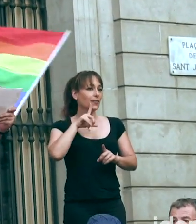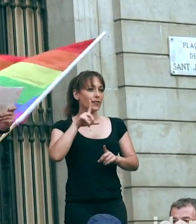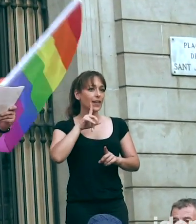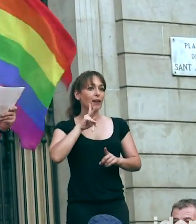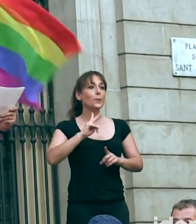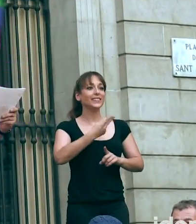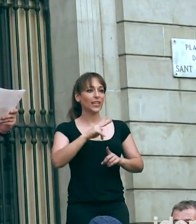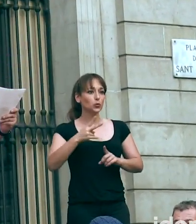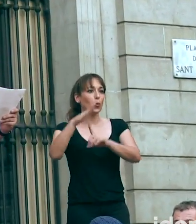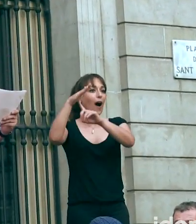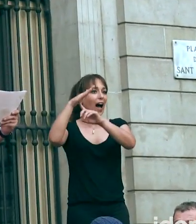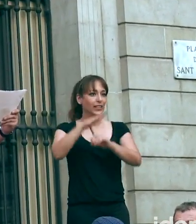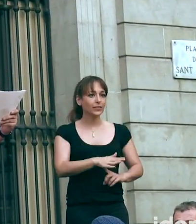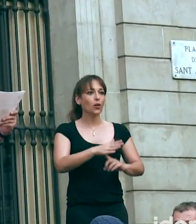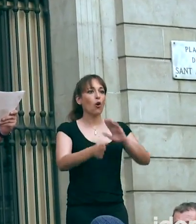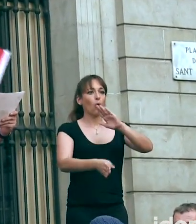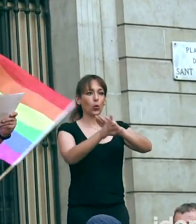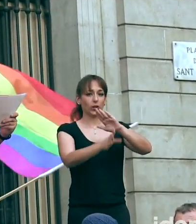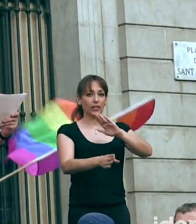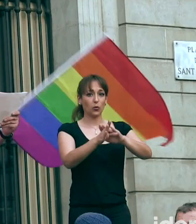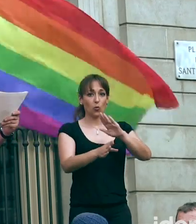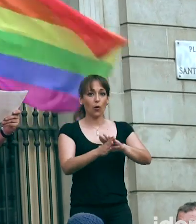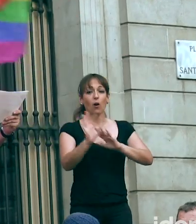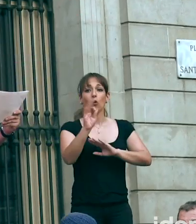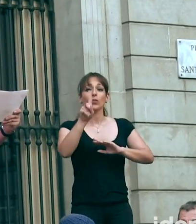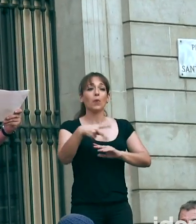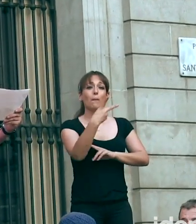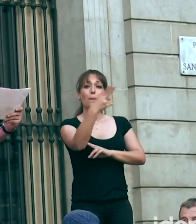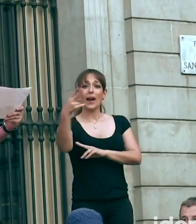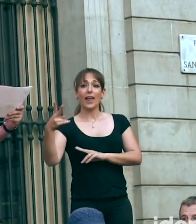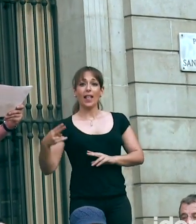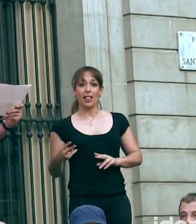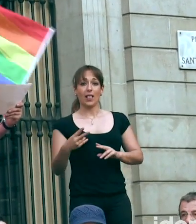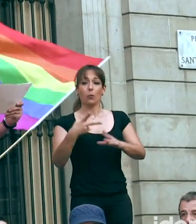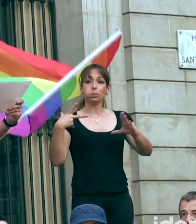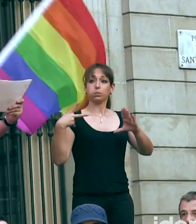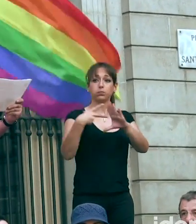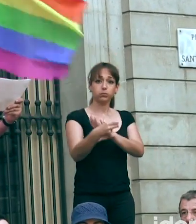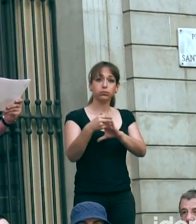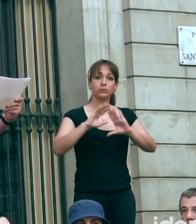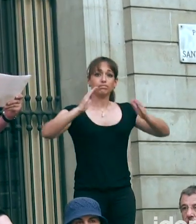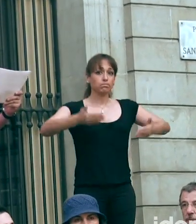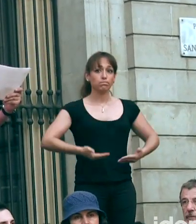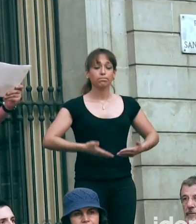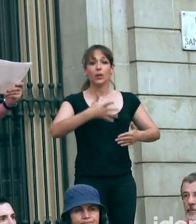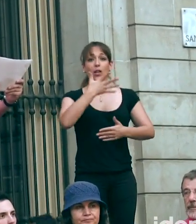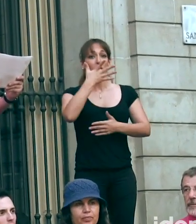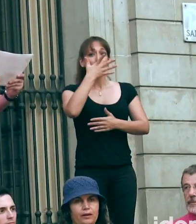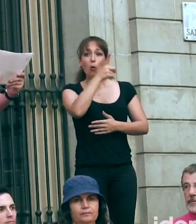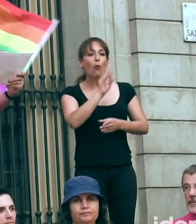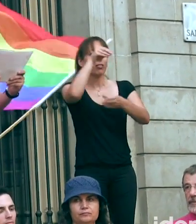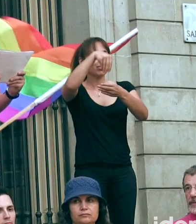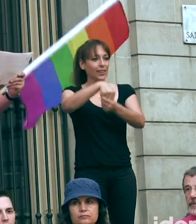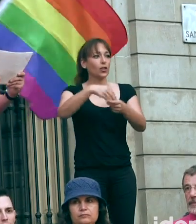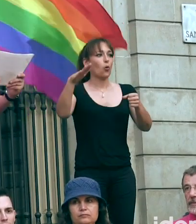bisexuals o sense parella de la reproducció assistida proposada per part de l'Estat ja no té cobertura